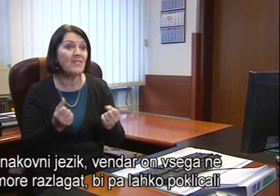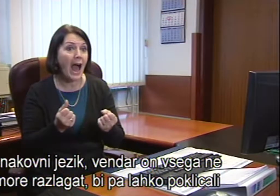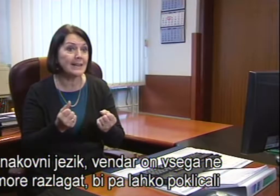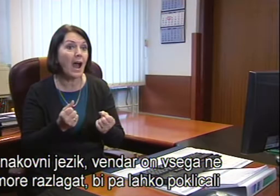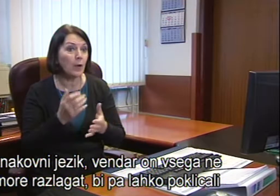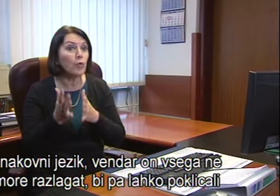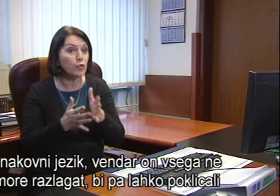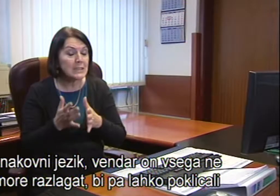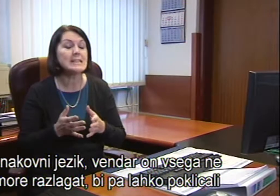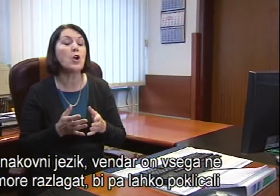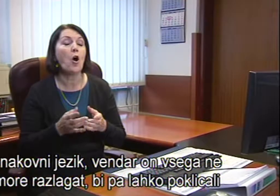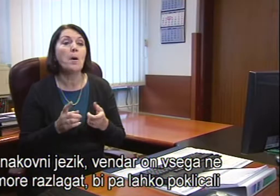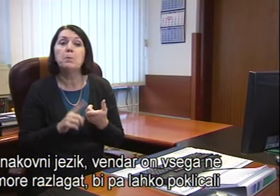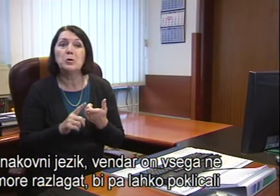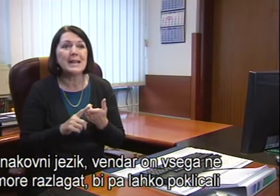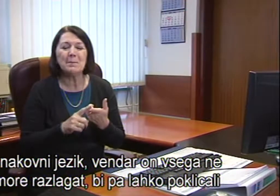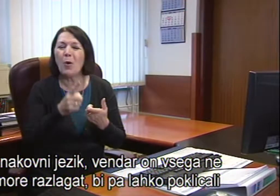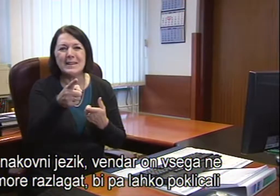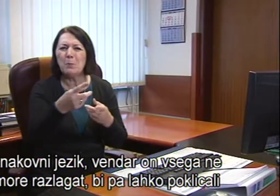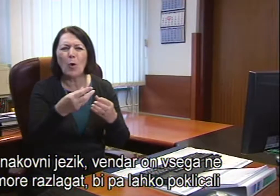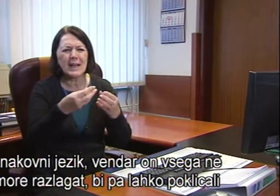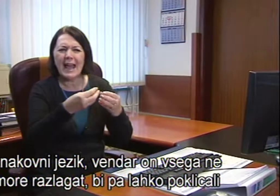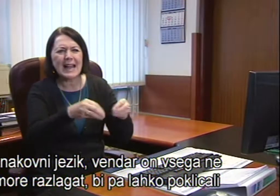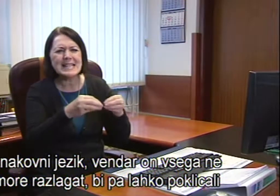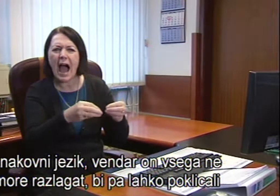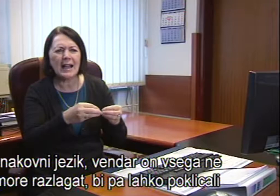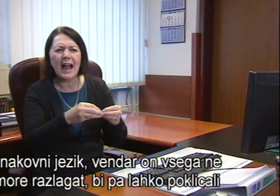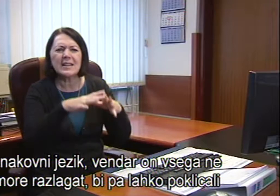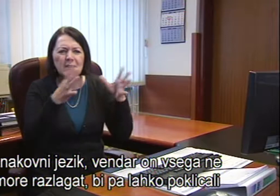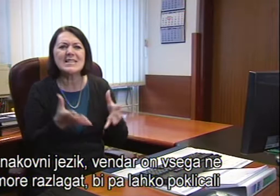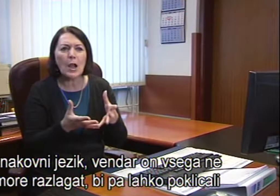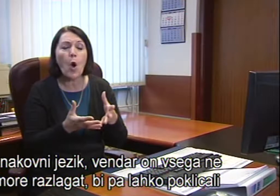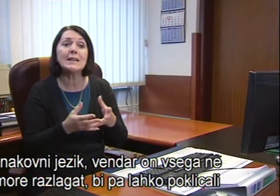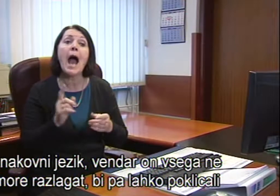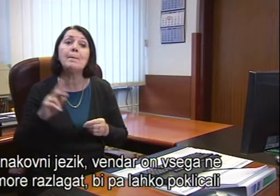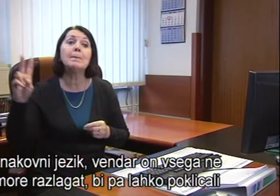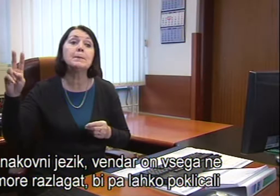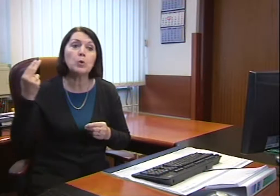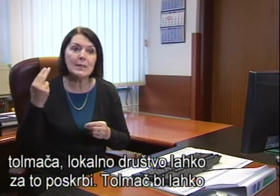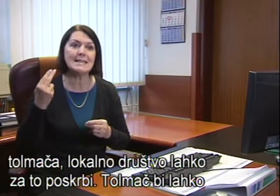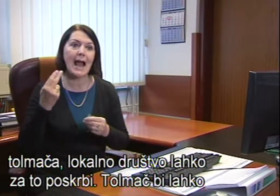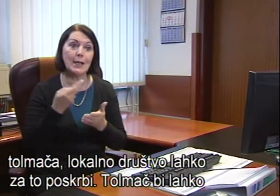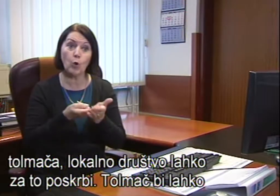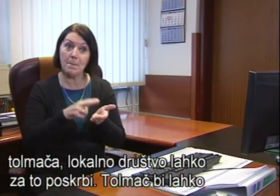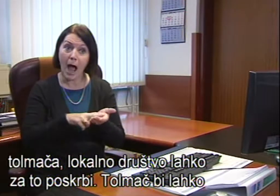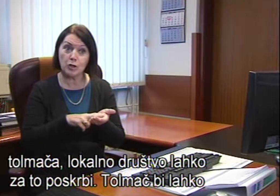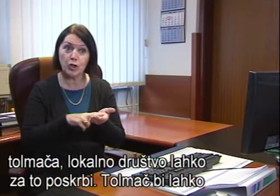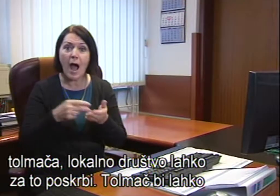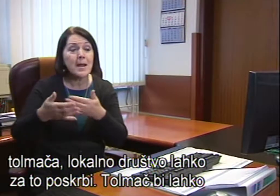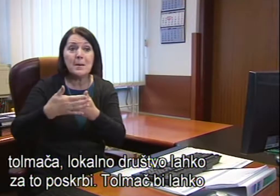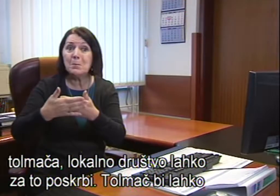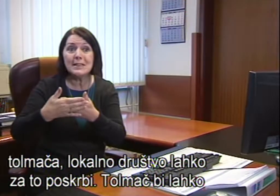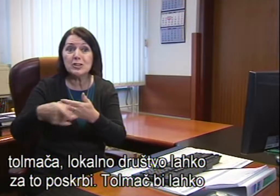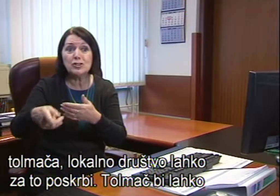že obvlada govorico, potem on ne more razlagati celoti, ampak bi poklicali